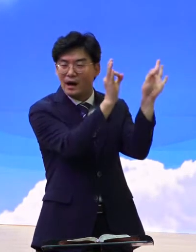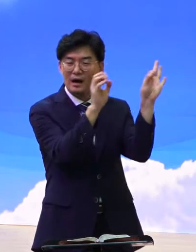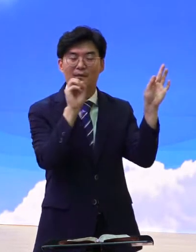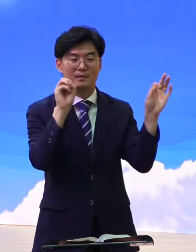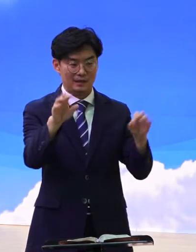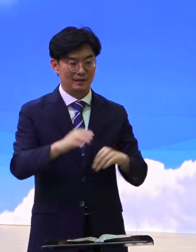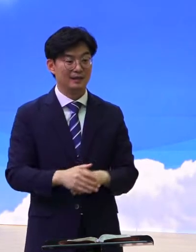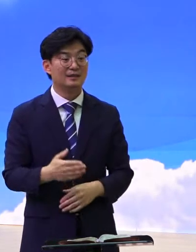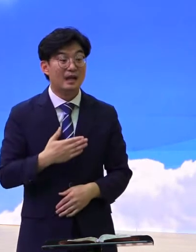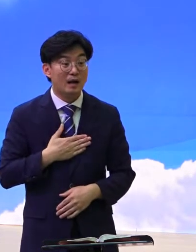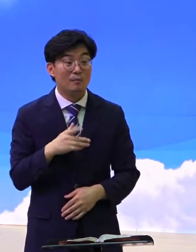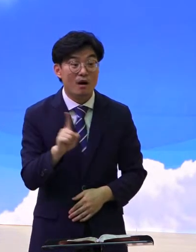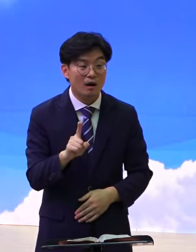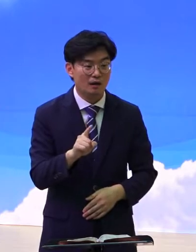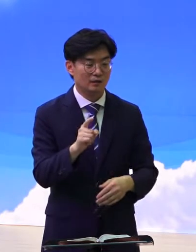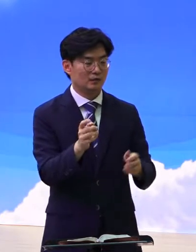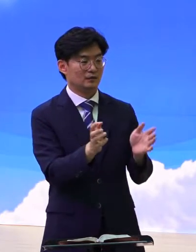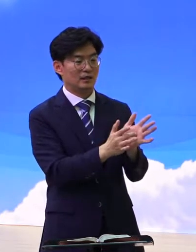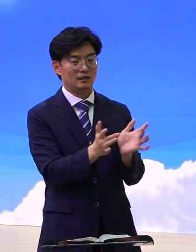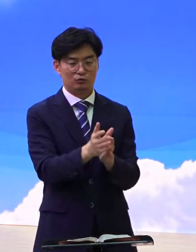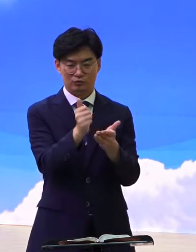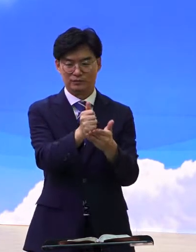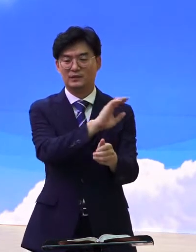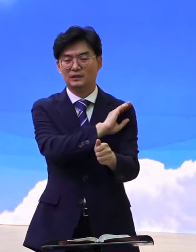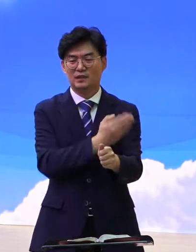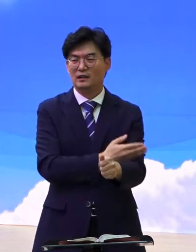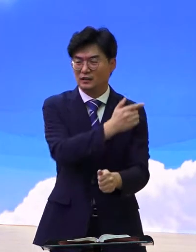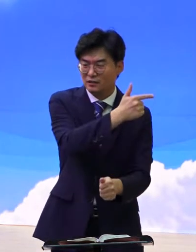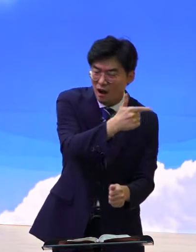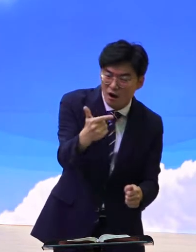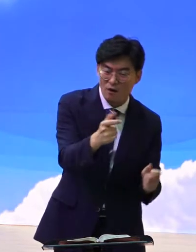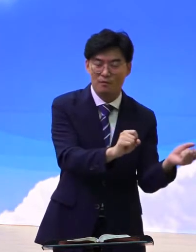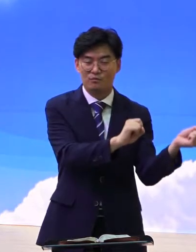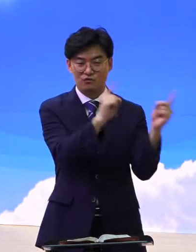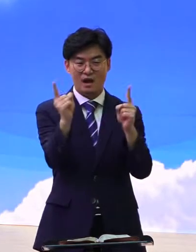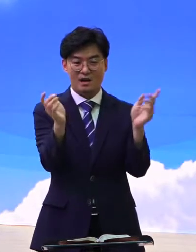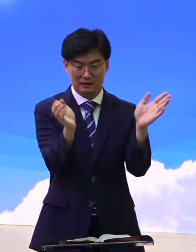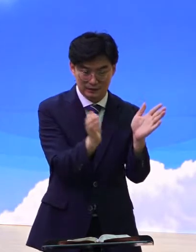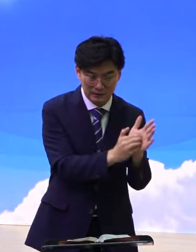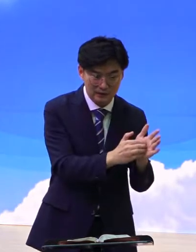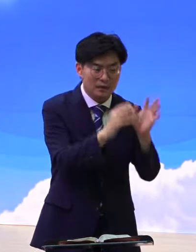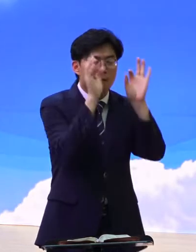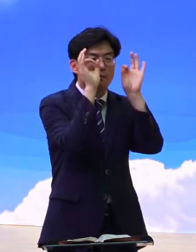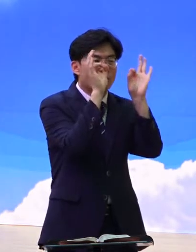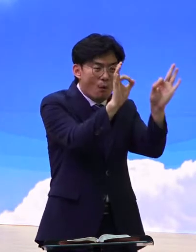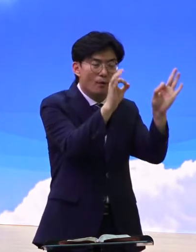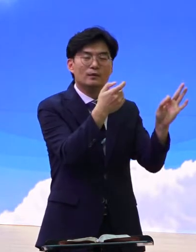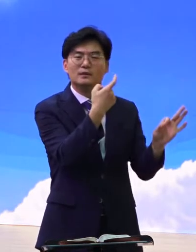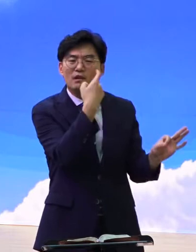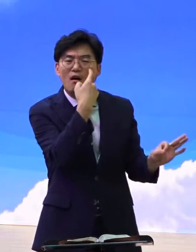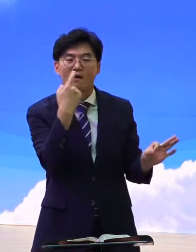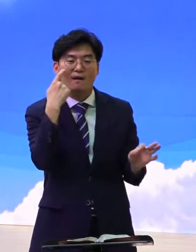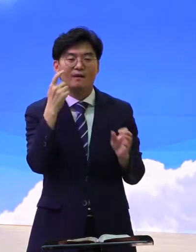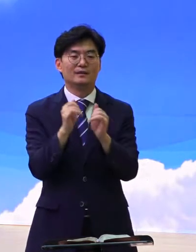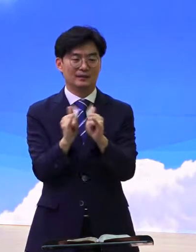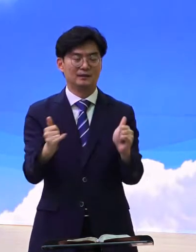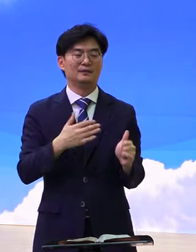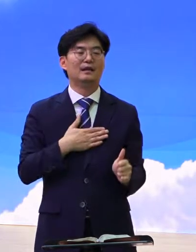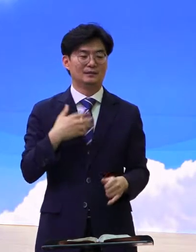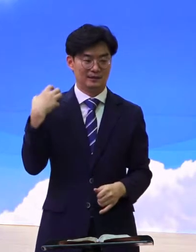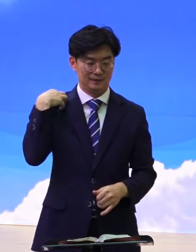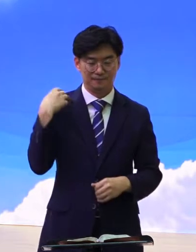그렇게 베드로는 자기 자신의 모든 것, 자기 인생의 모든 것을 예수님께 맡긴 사람이었습니다. 그래서 그의 삶은